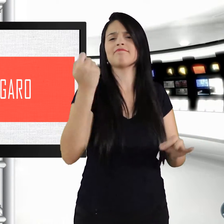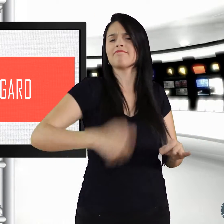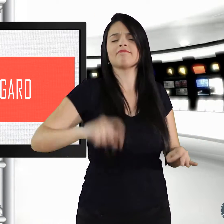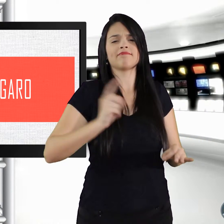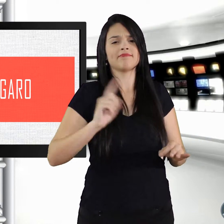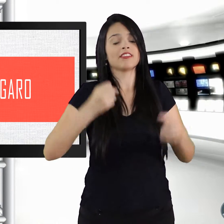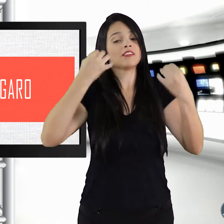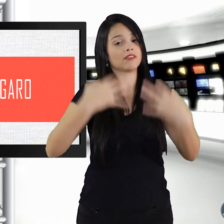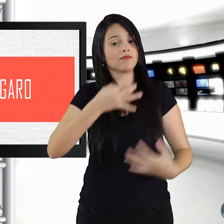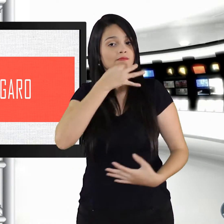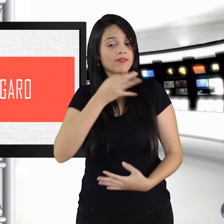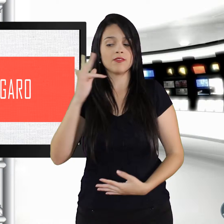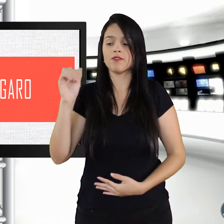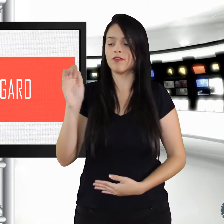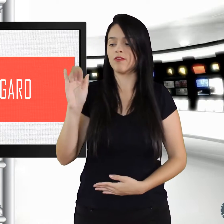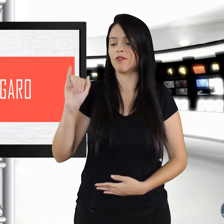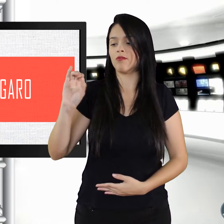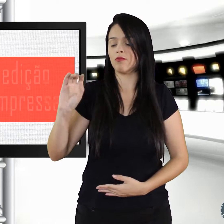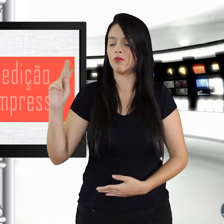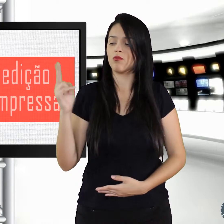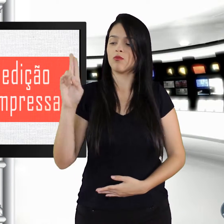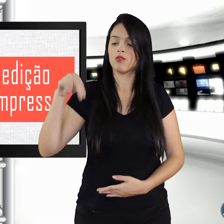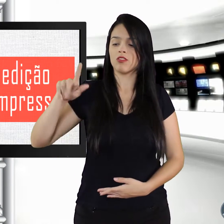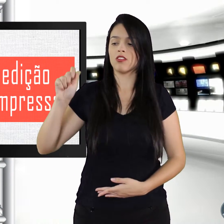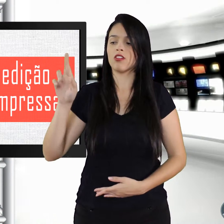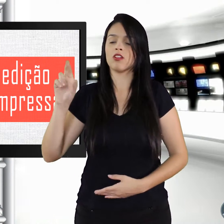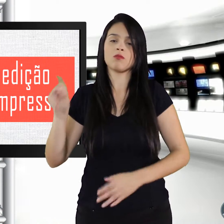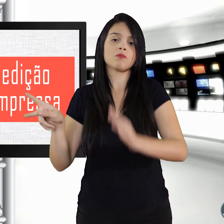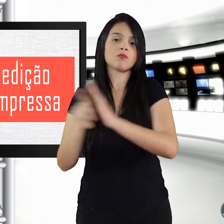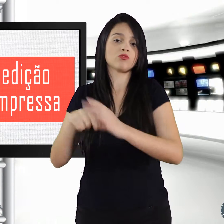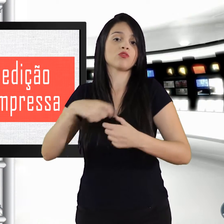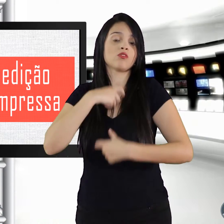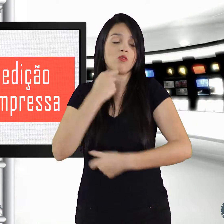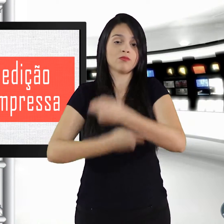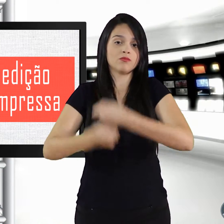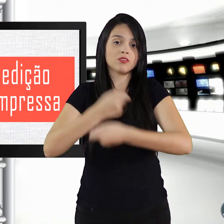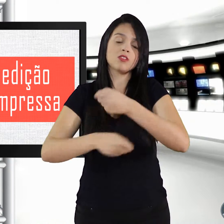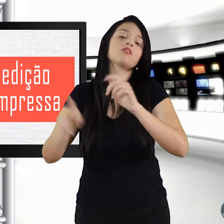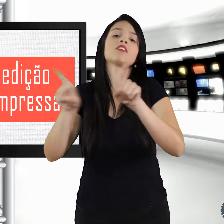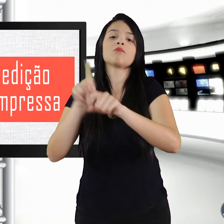explica Fábio Húngaro, diretor comercial das áreas de rampas e acessibilidade e loja virtual.